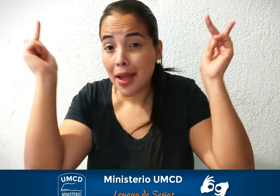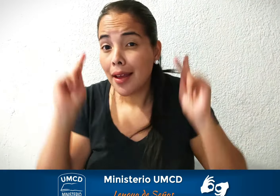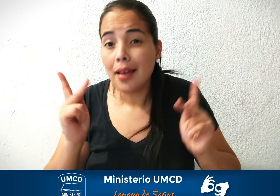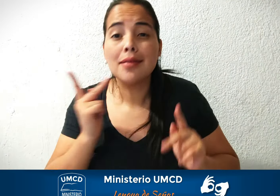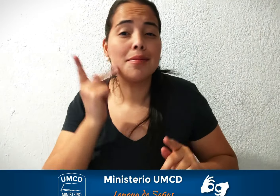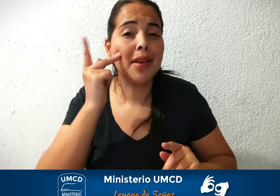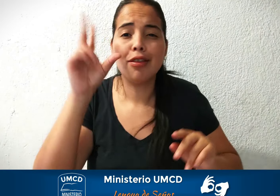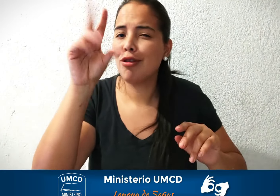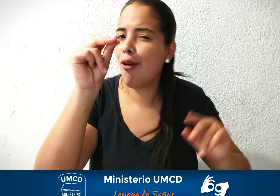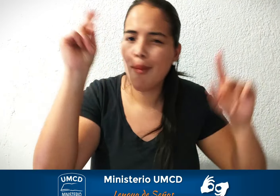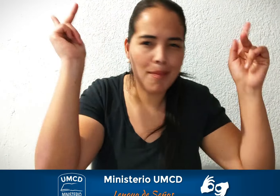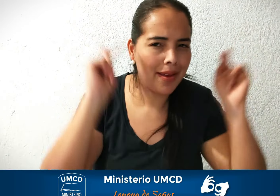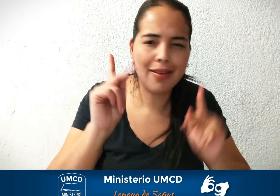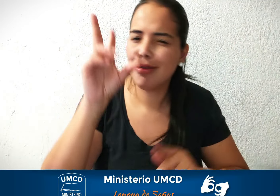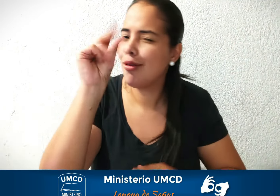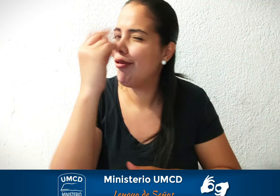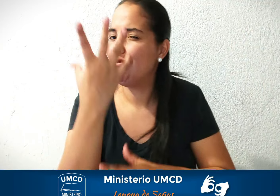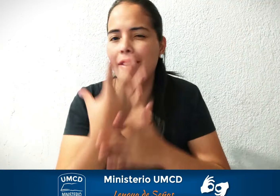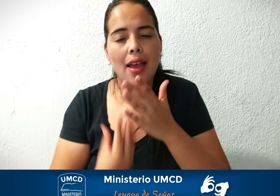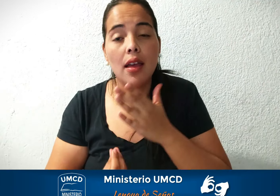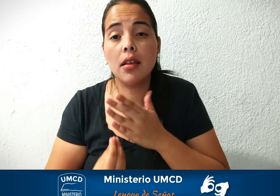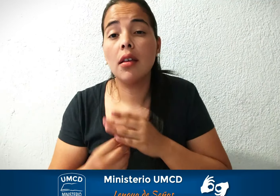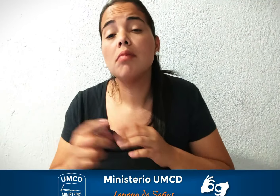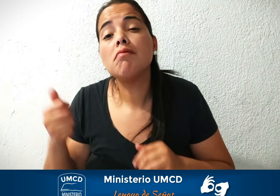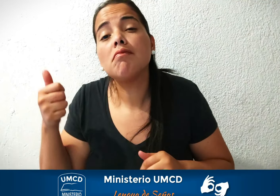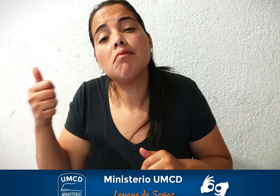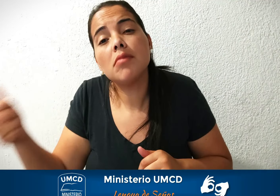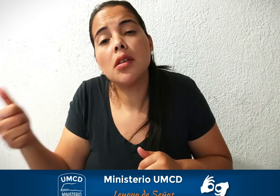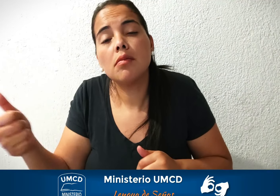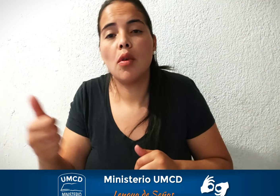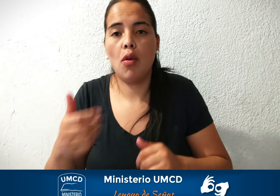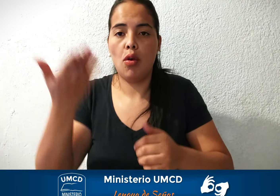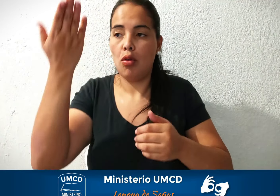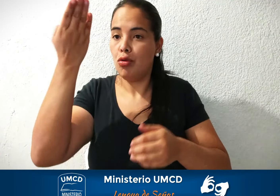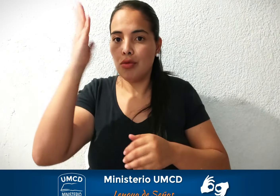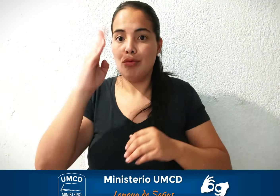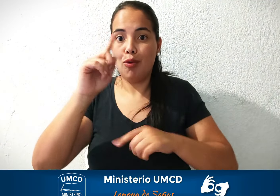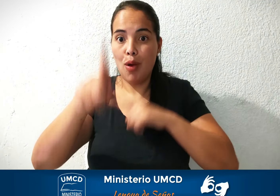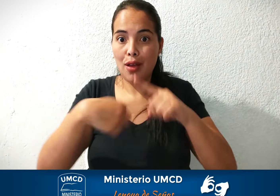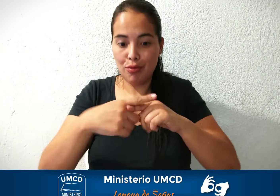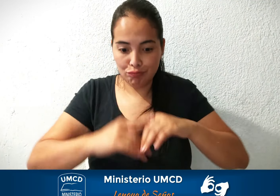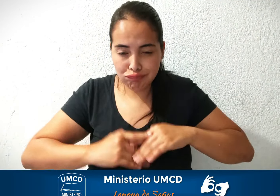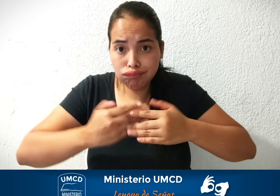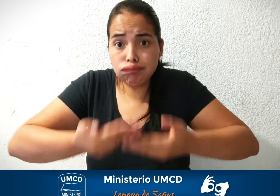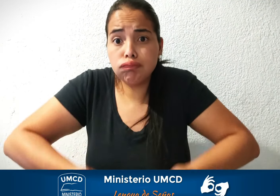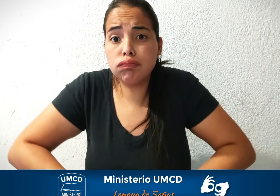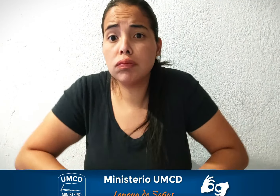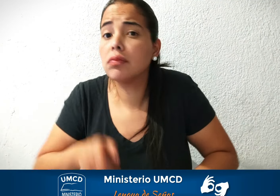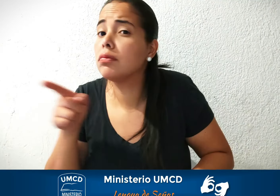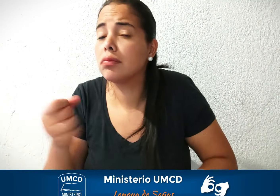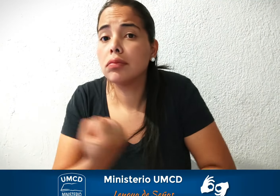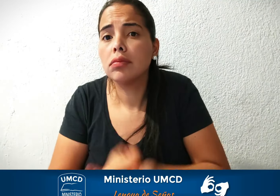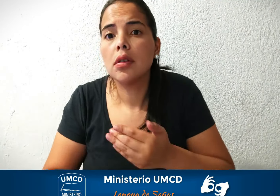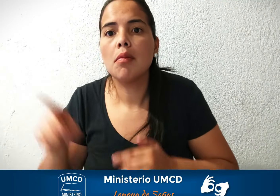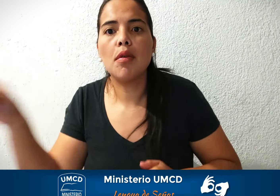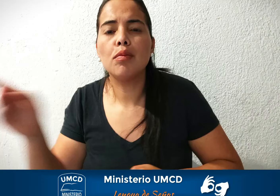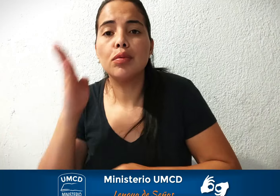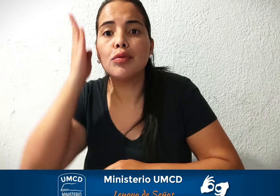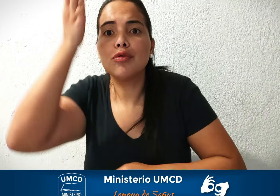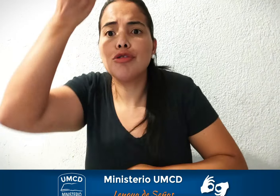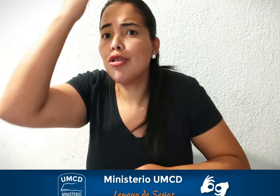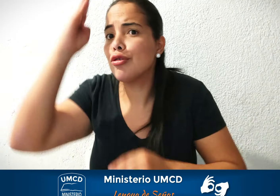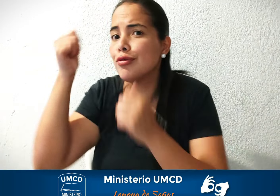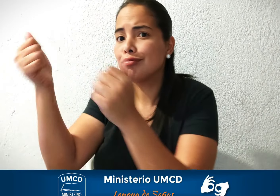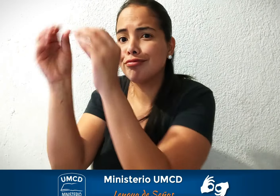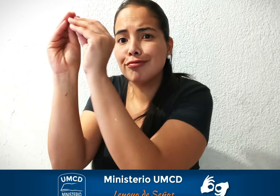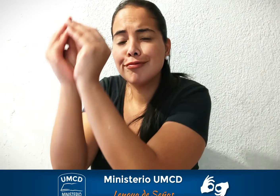habían pecado, sino que lo que había pasado en la vida de este hombre había sucedido para que las